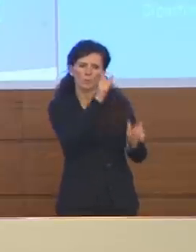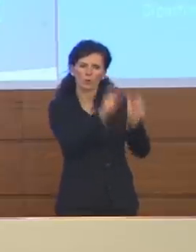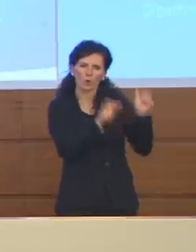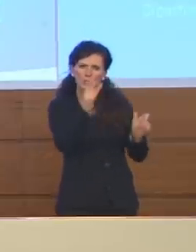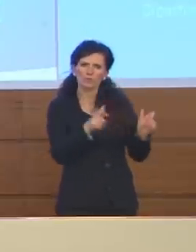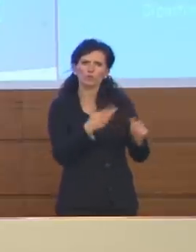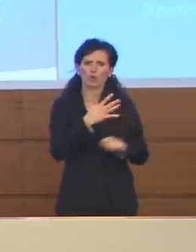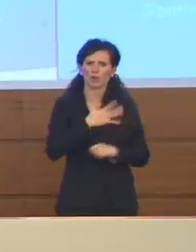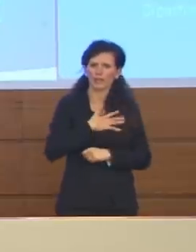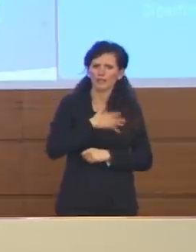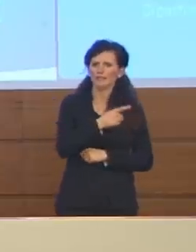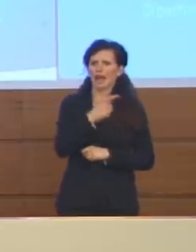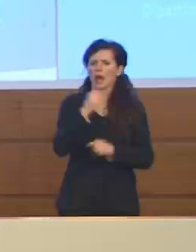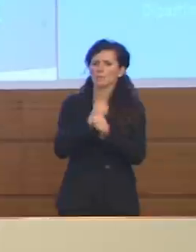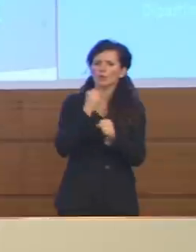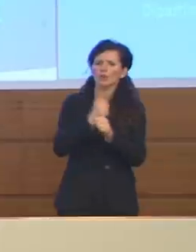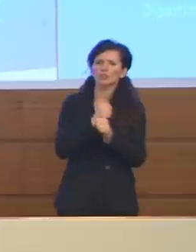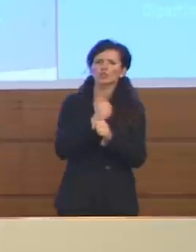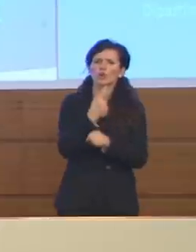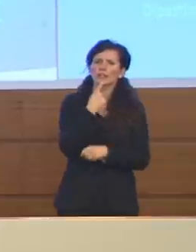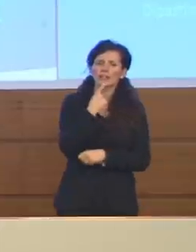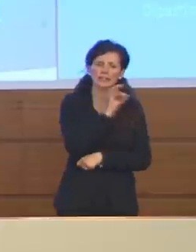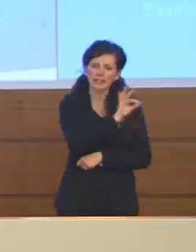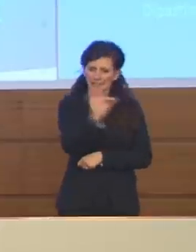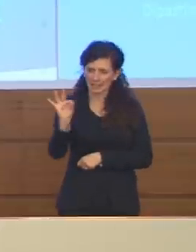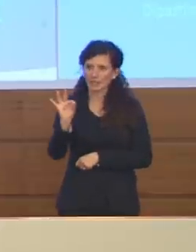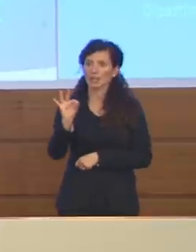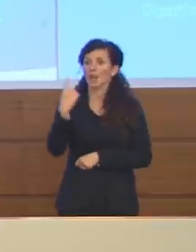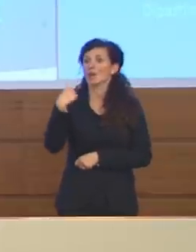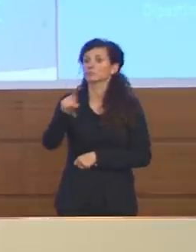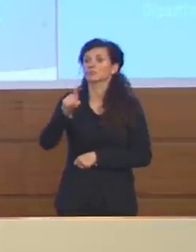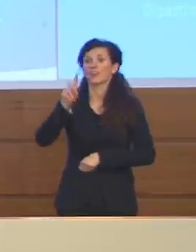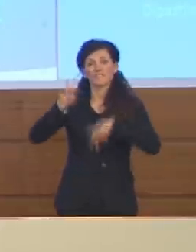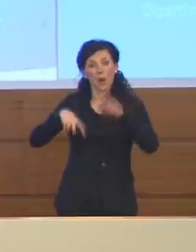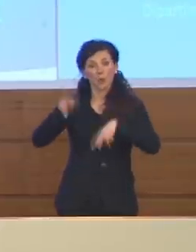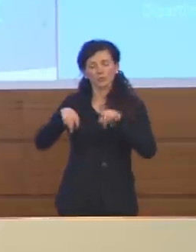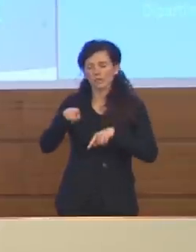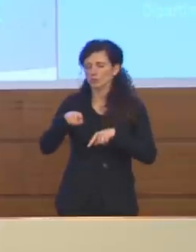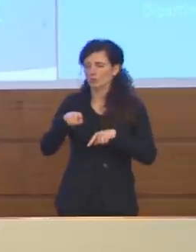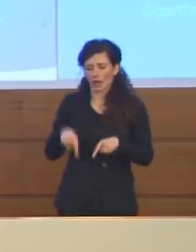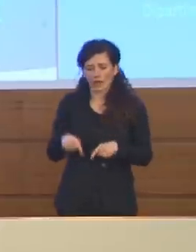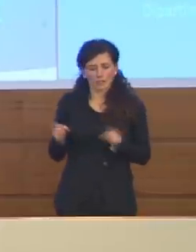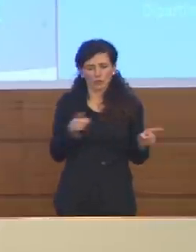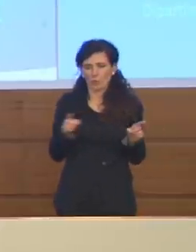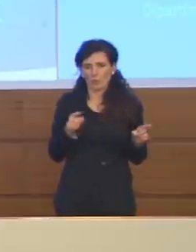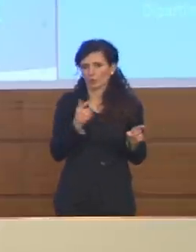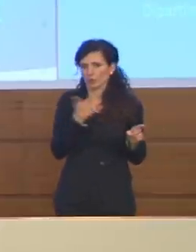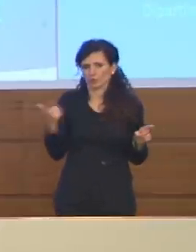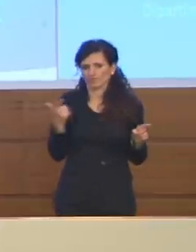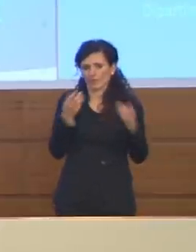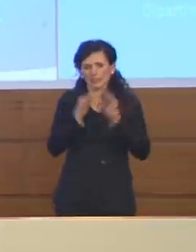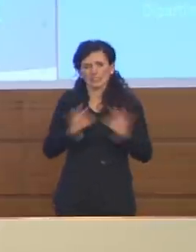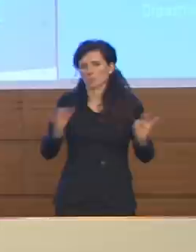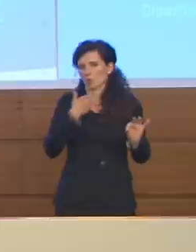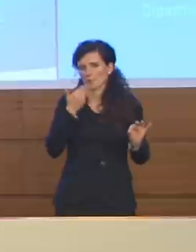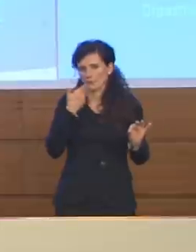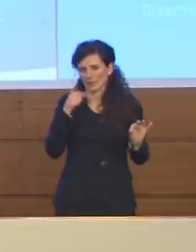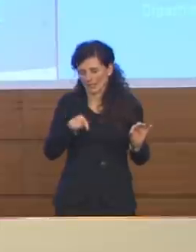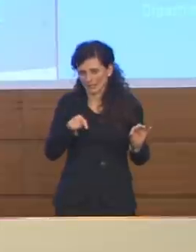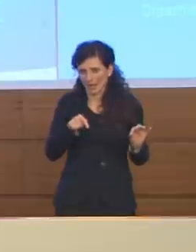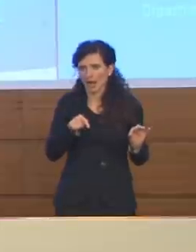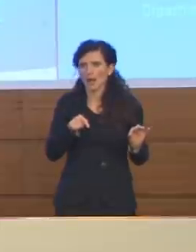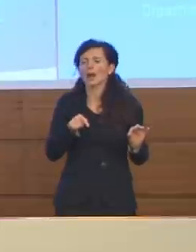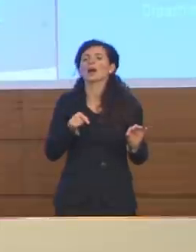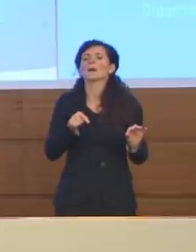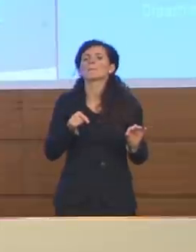tipo di valutazioni al momento non sono disponibili sono disponibili per le professioni